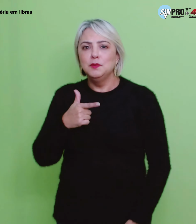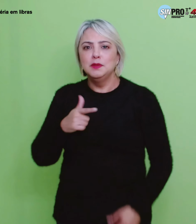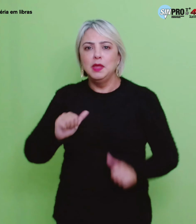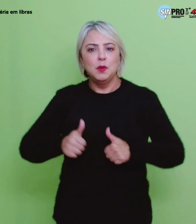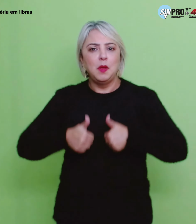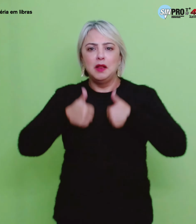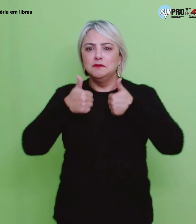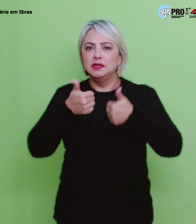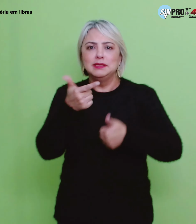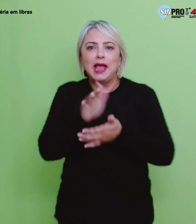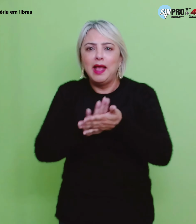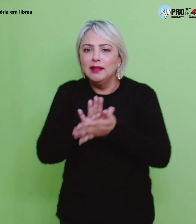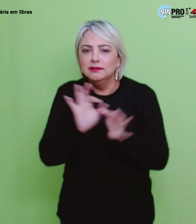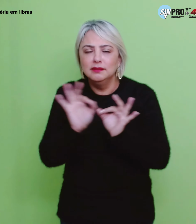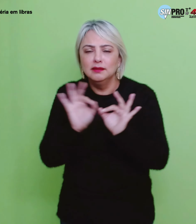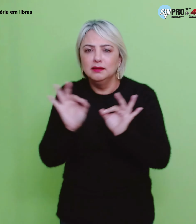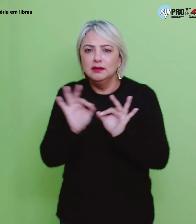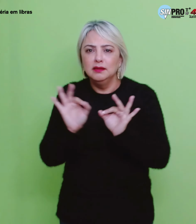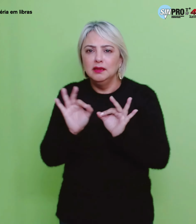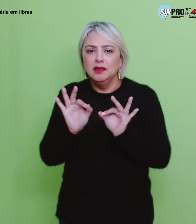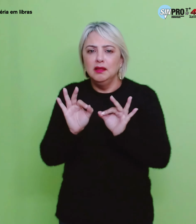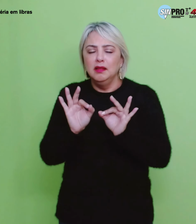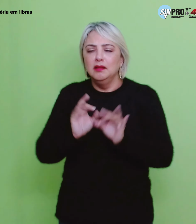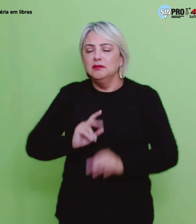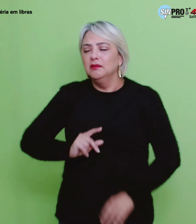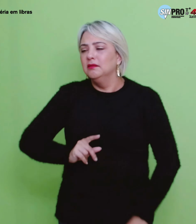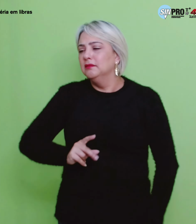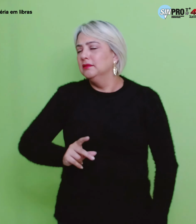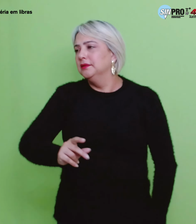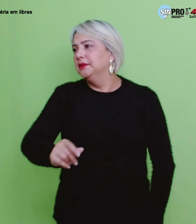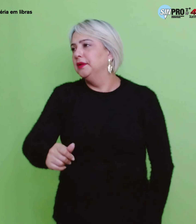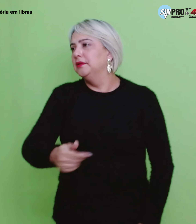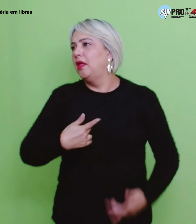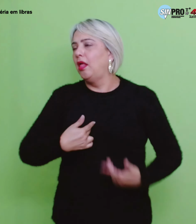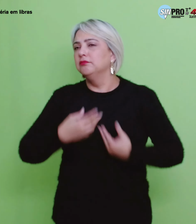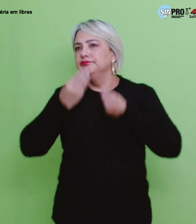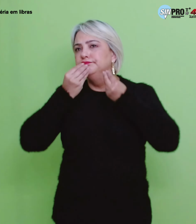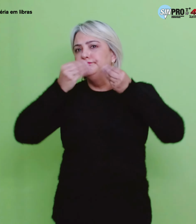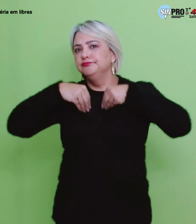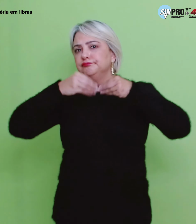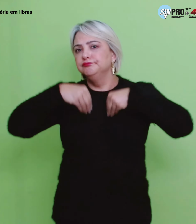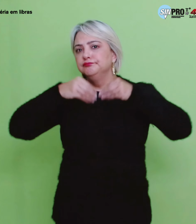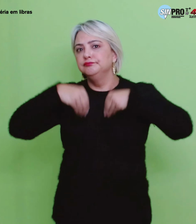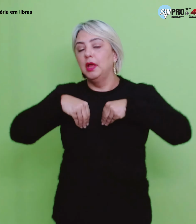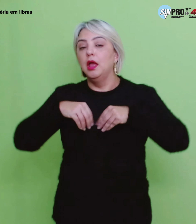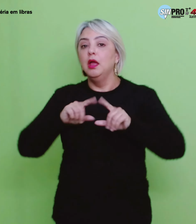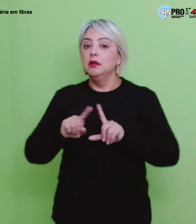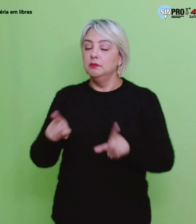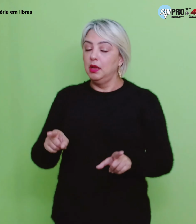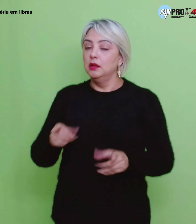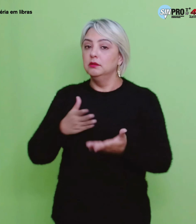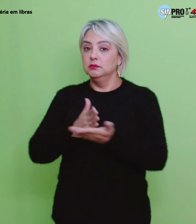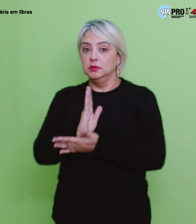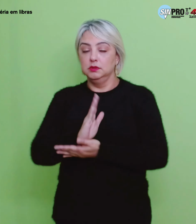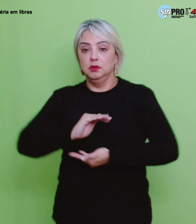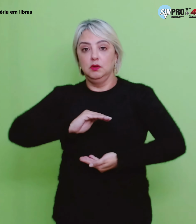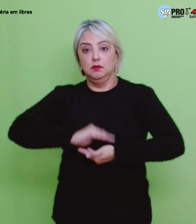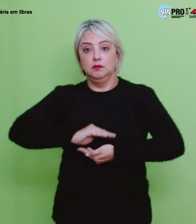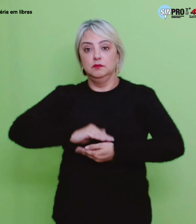torna inqualificável diante de suas intermináveis atrocidades. Embora tenham